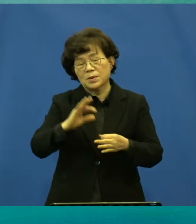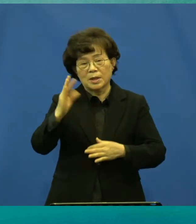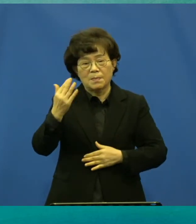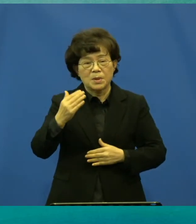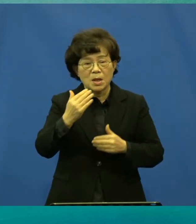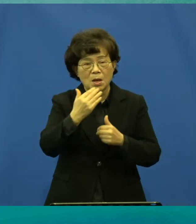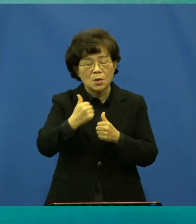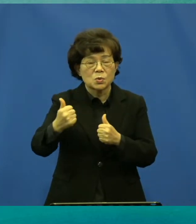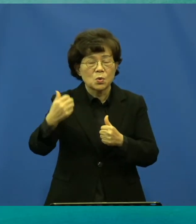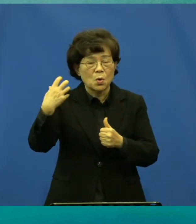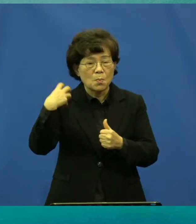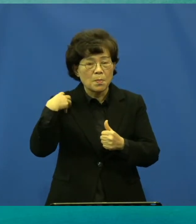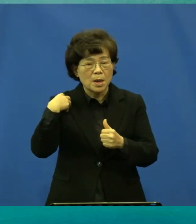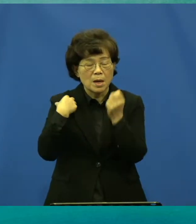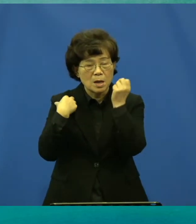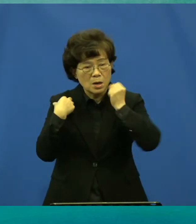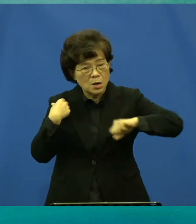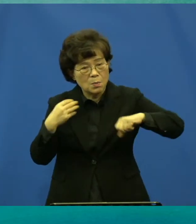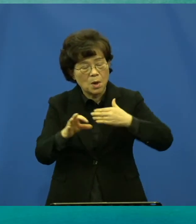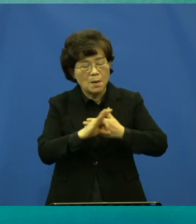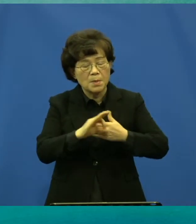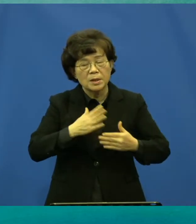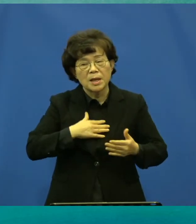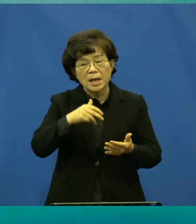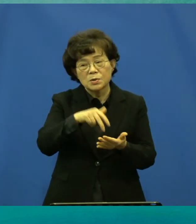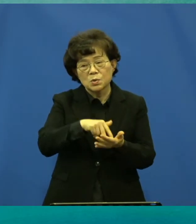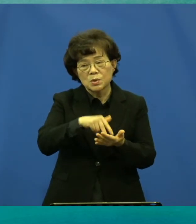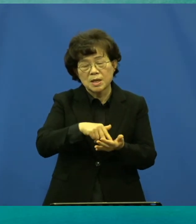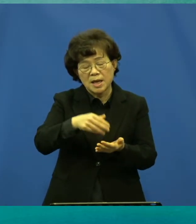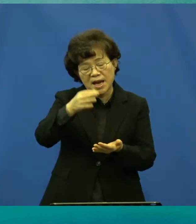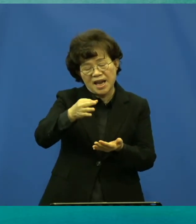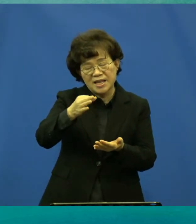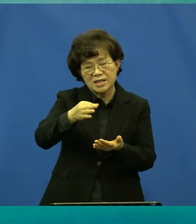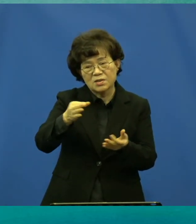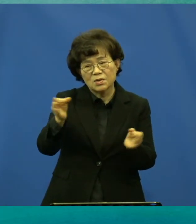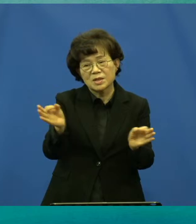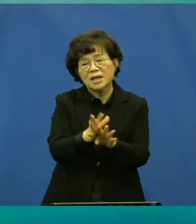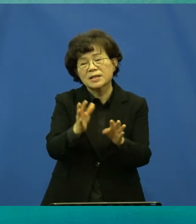소명을 거부하면 내 존재 자체가 사라지는 겁니다.